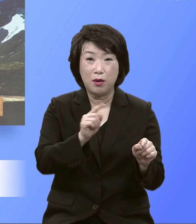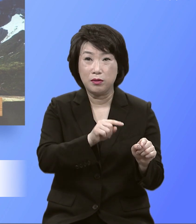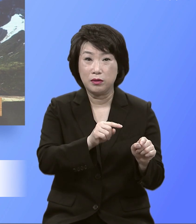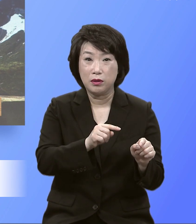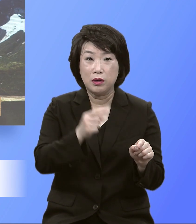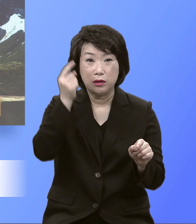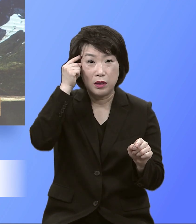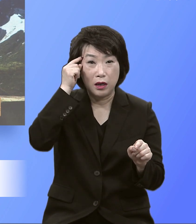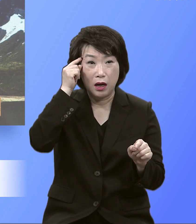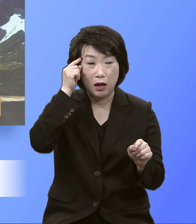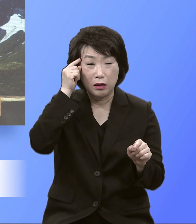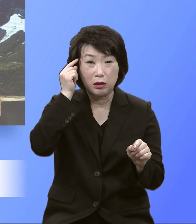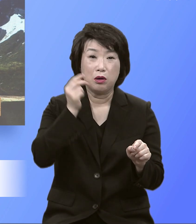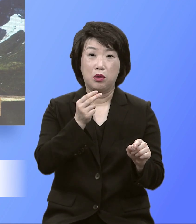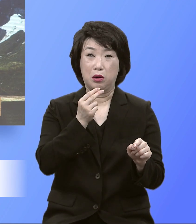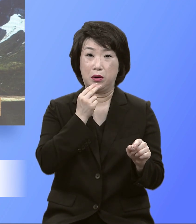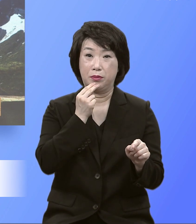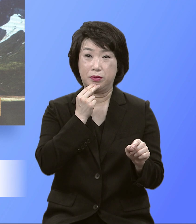어떠한 선입견도 없이